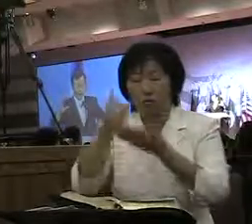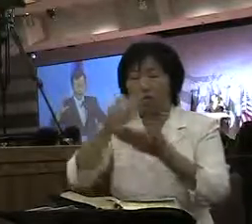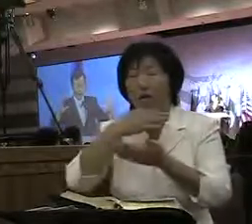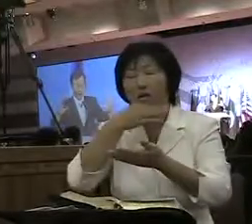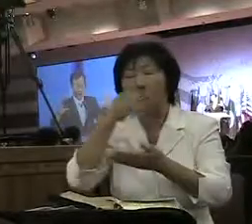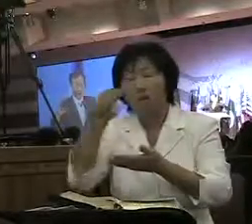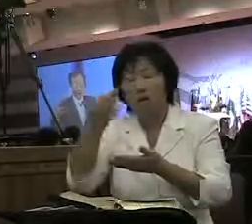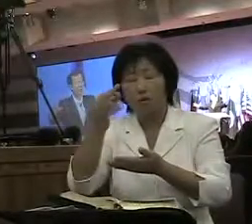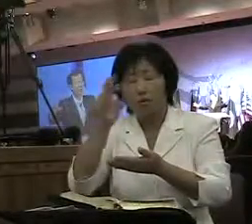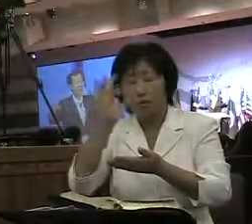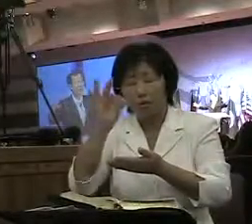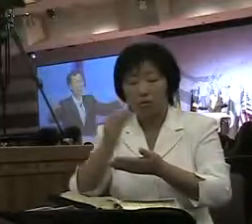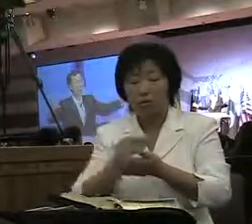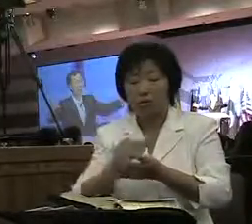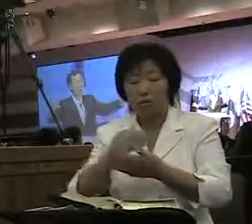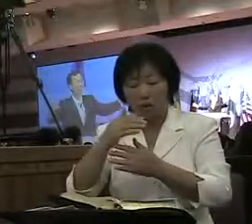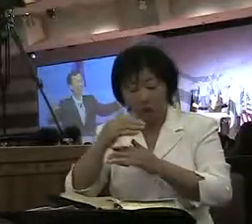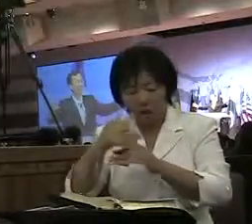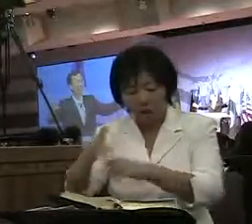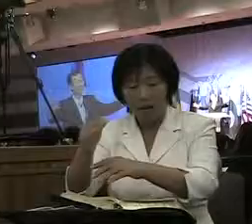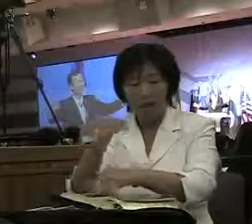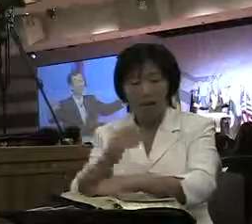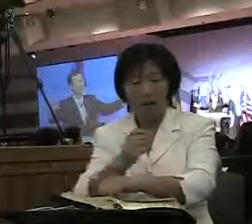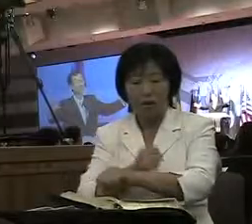듣고 나가게 하시는 것입니다.